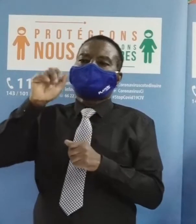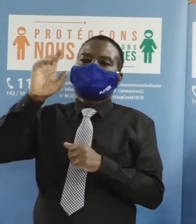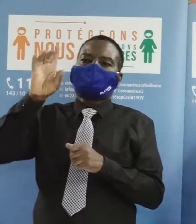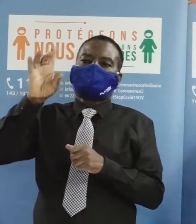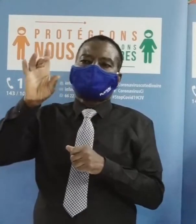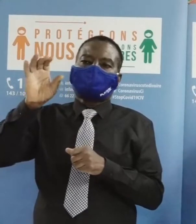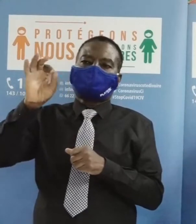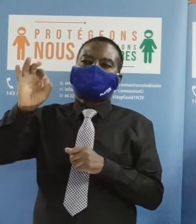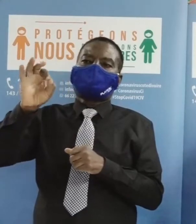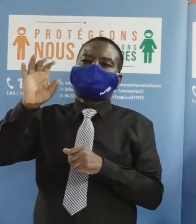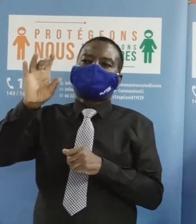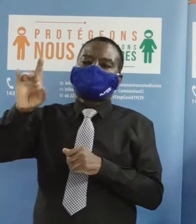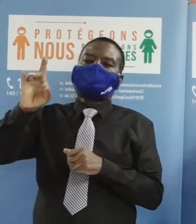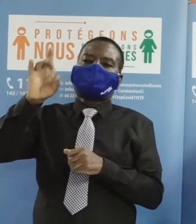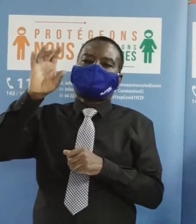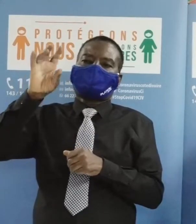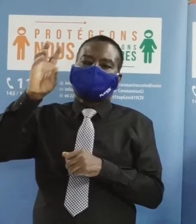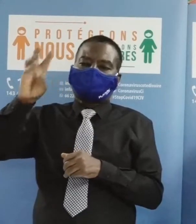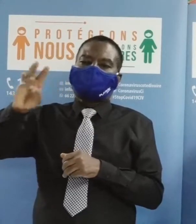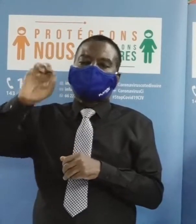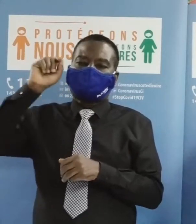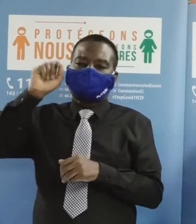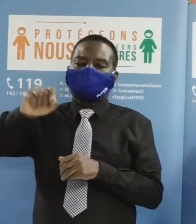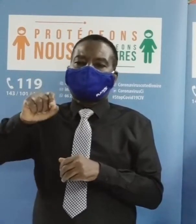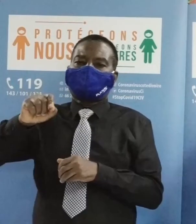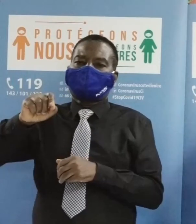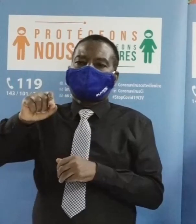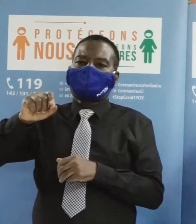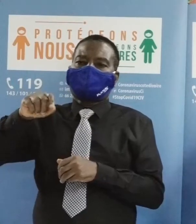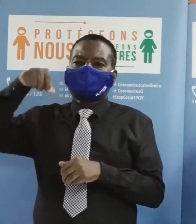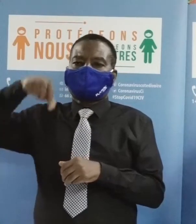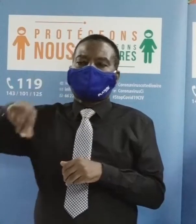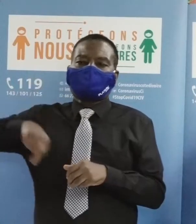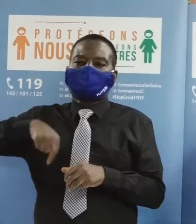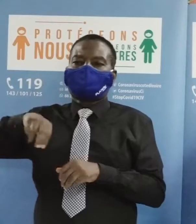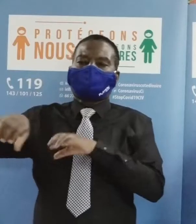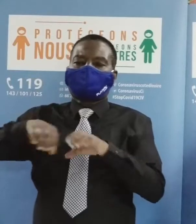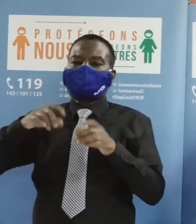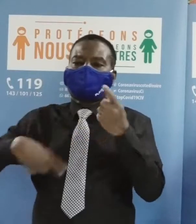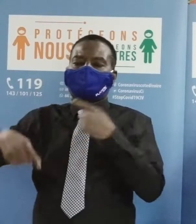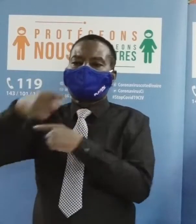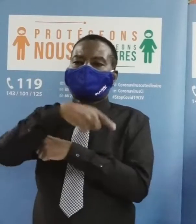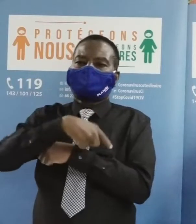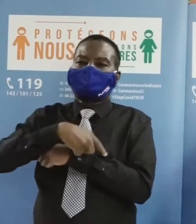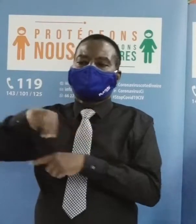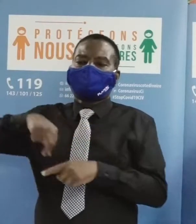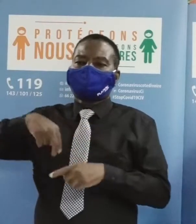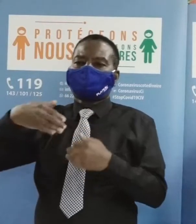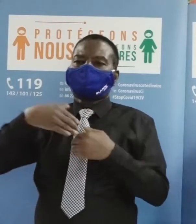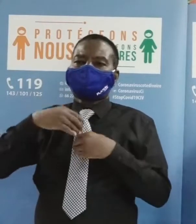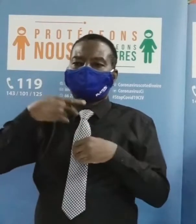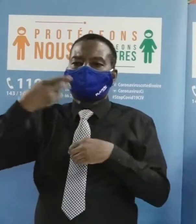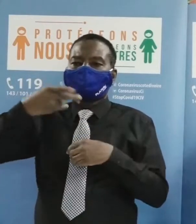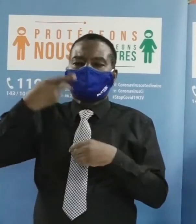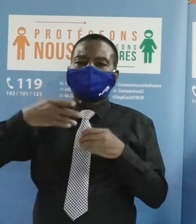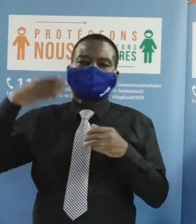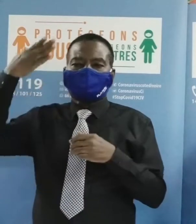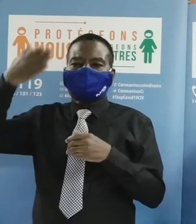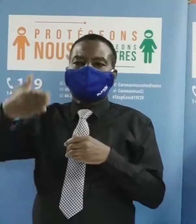point sécurité sanitaire nationale que nous tenons ce jour nous abordons